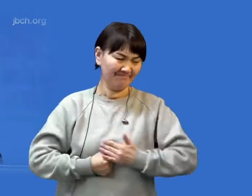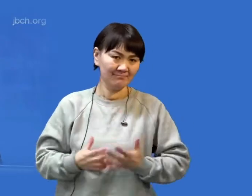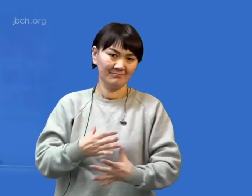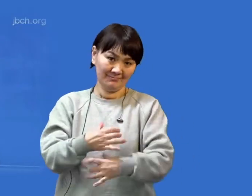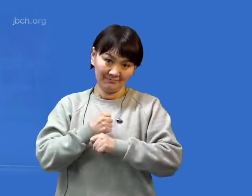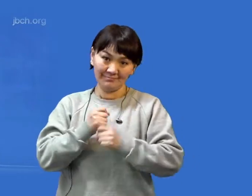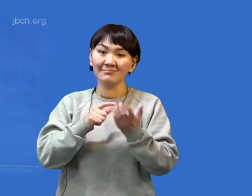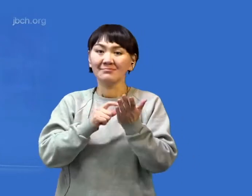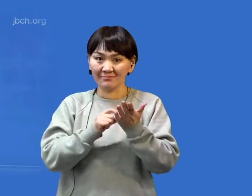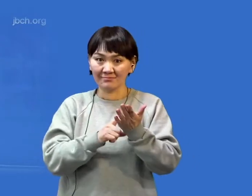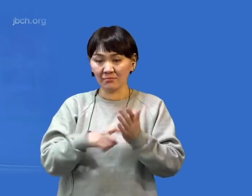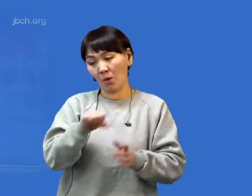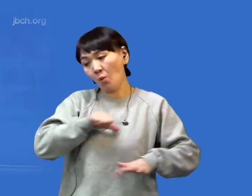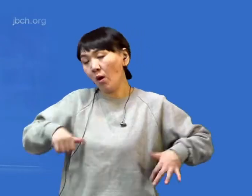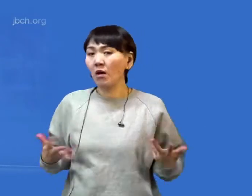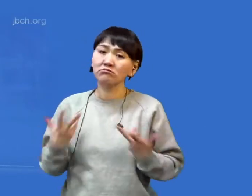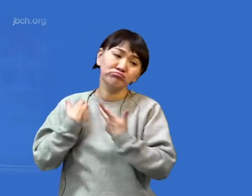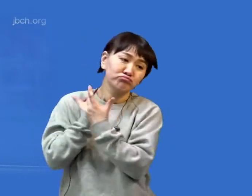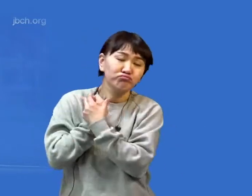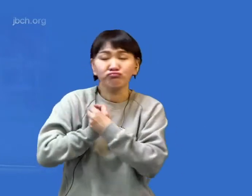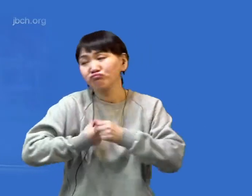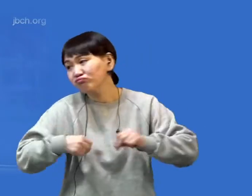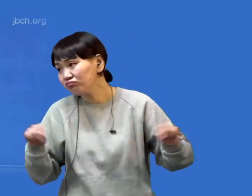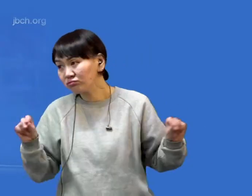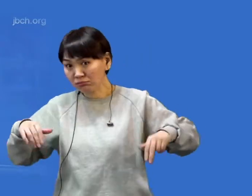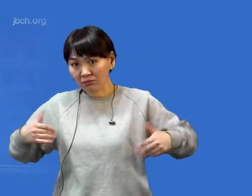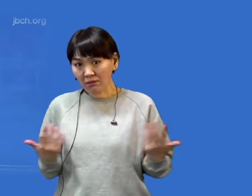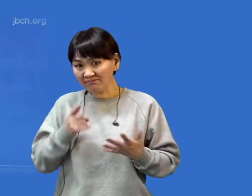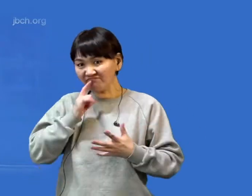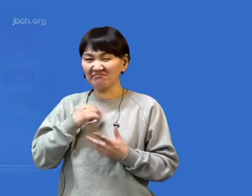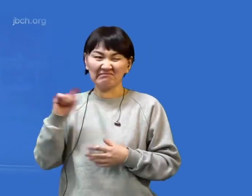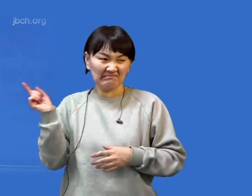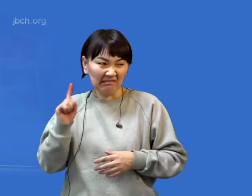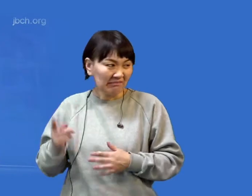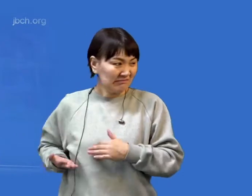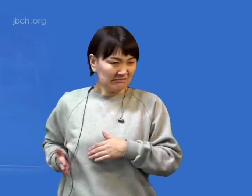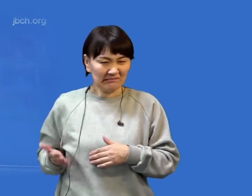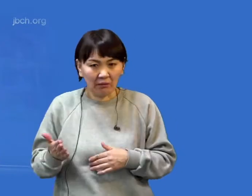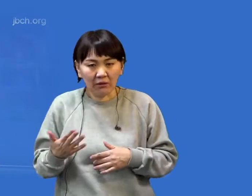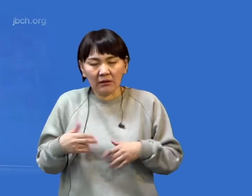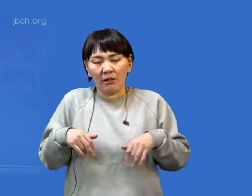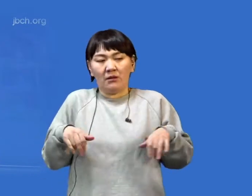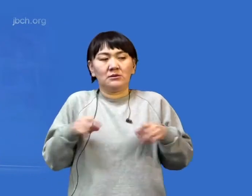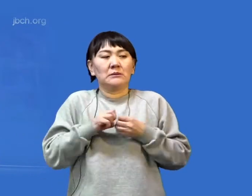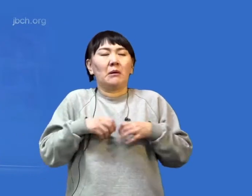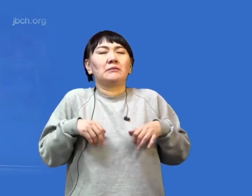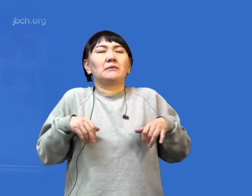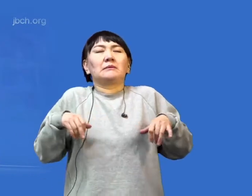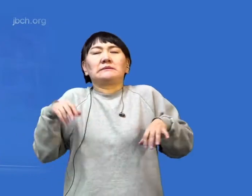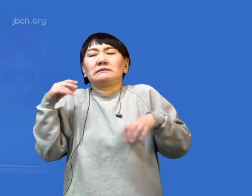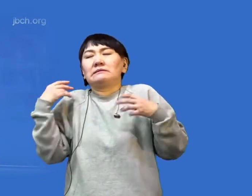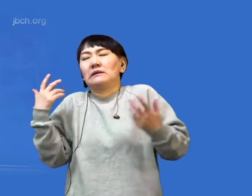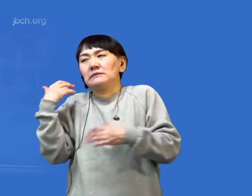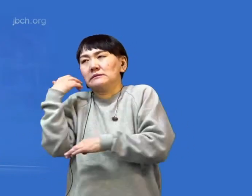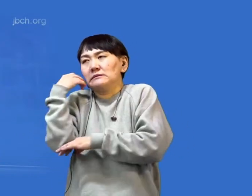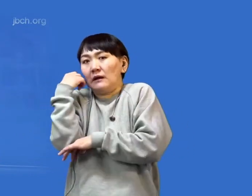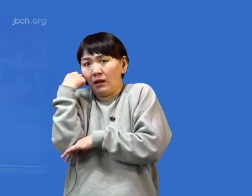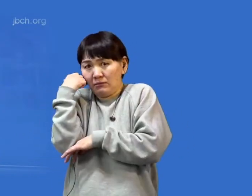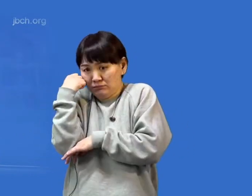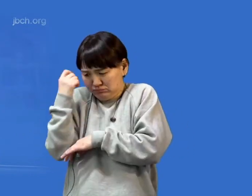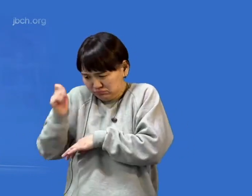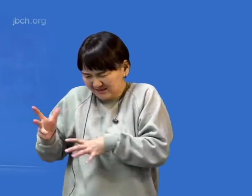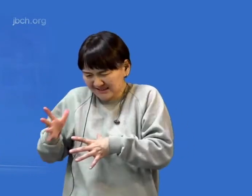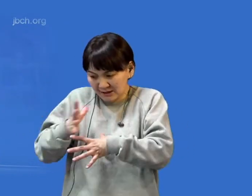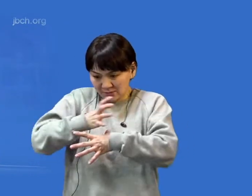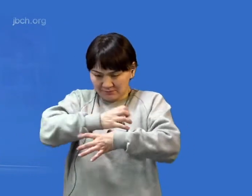Тэгээд өөрийнхөө дураараа амьдрах гэсэн тэр оо завхаарл тэр залхуурлыг жигсэн захирах хэрэгтэй.